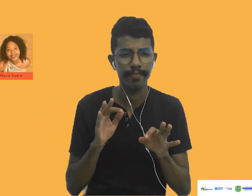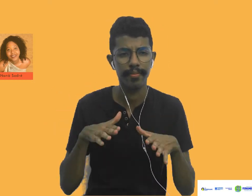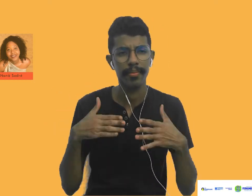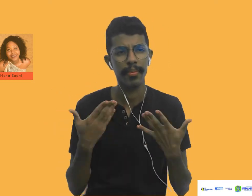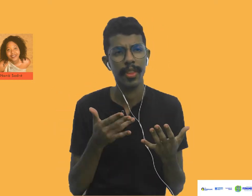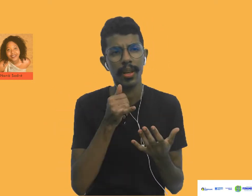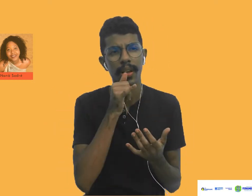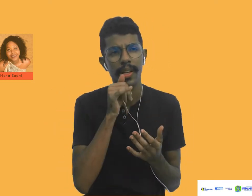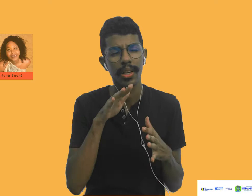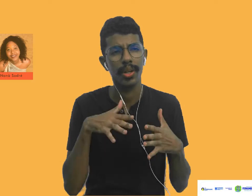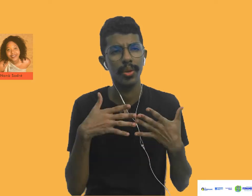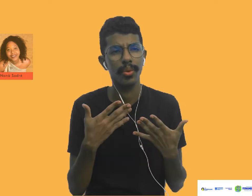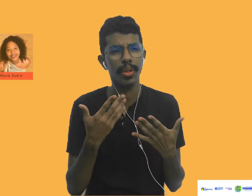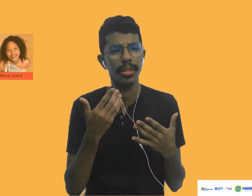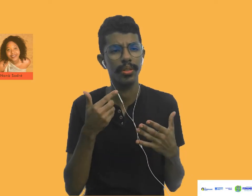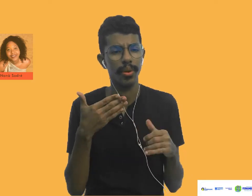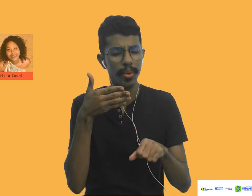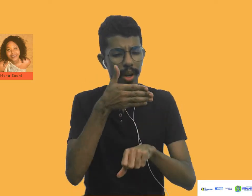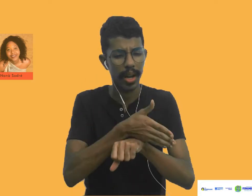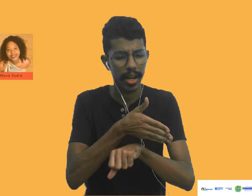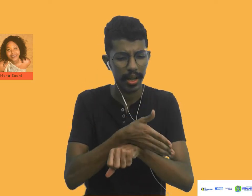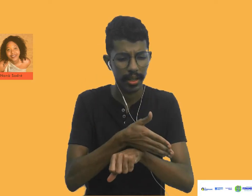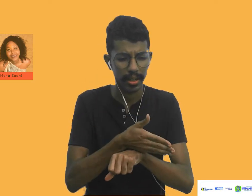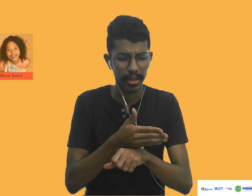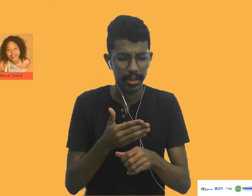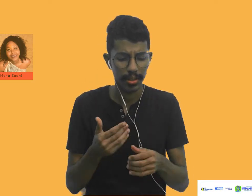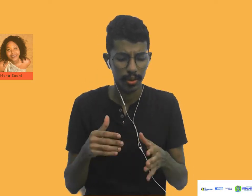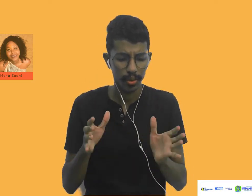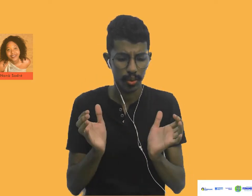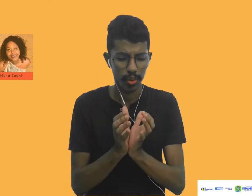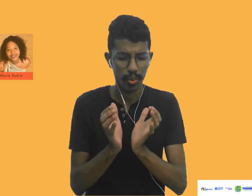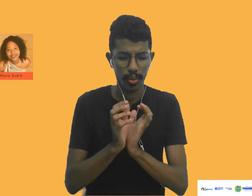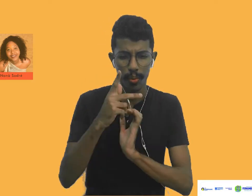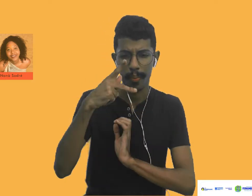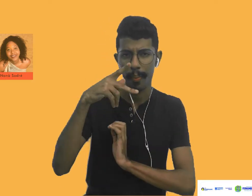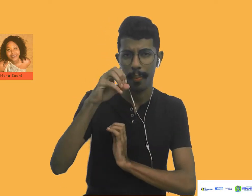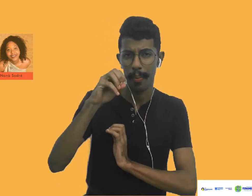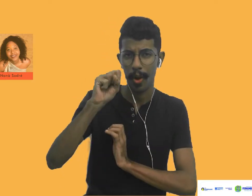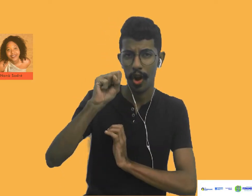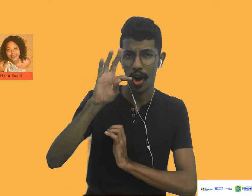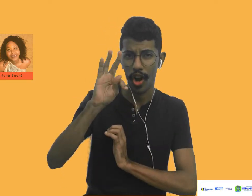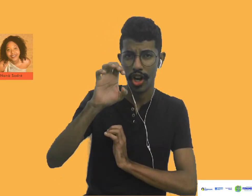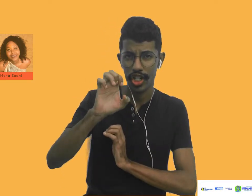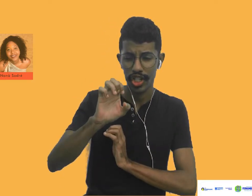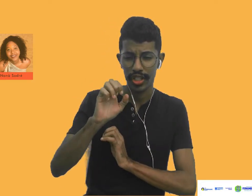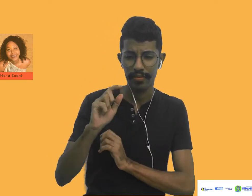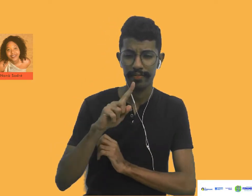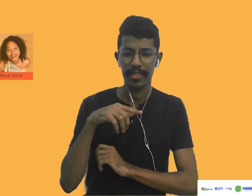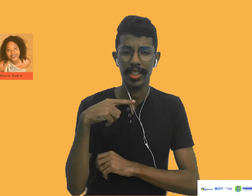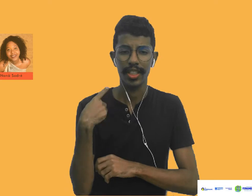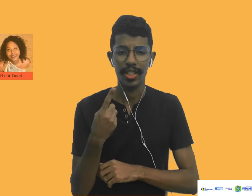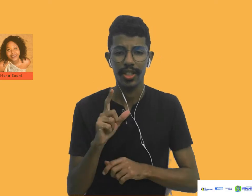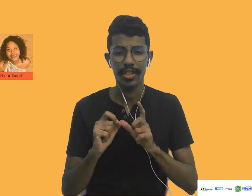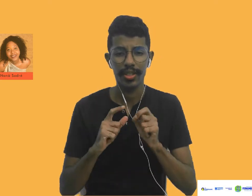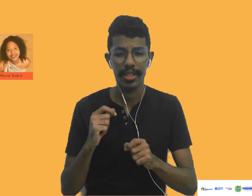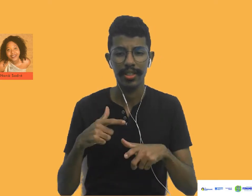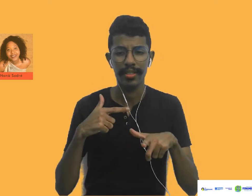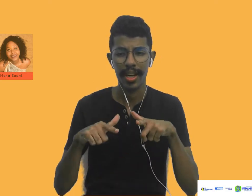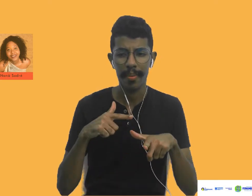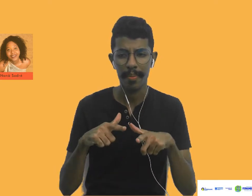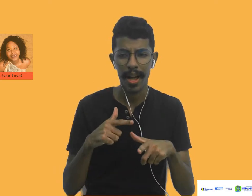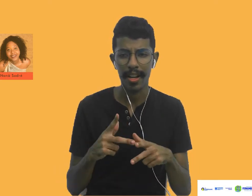jovens. Né? E aí, quando eu vou para o grupo Poste, a gente trabalha essas